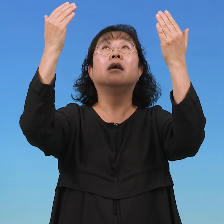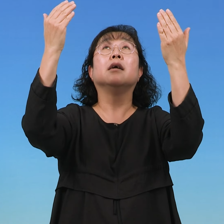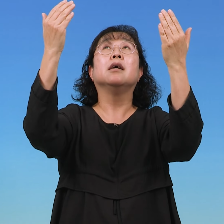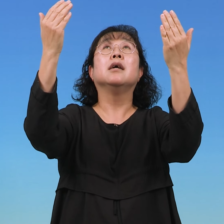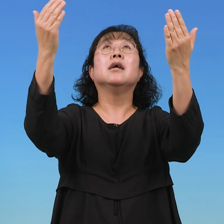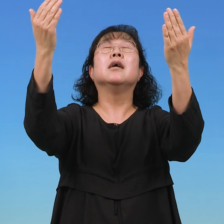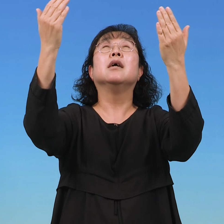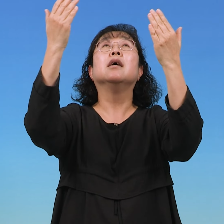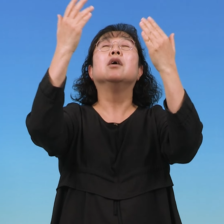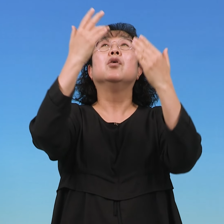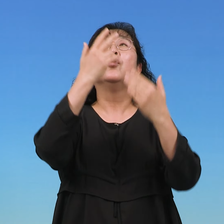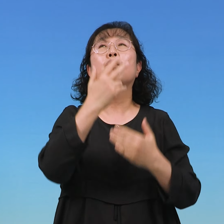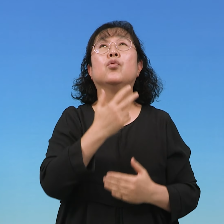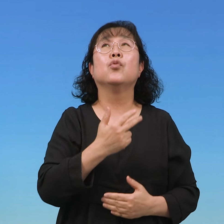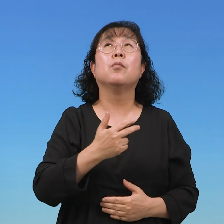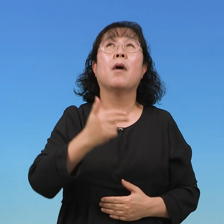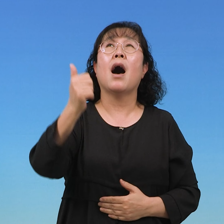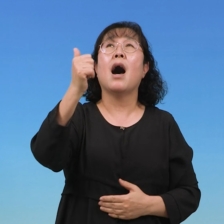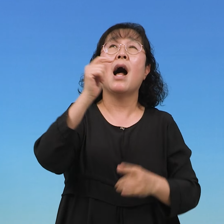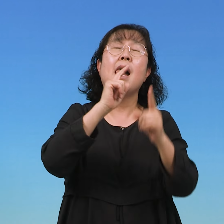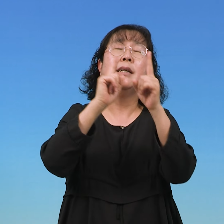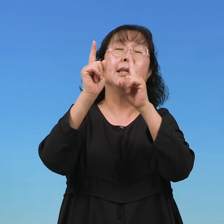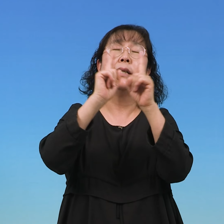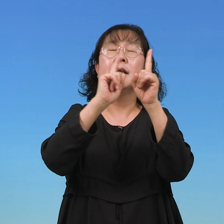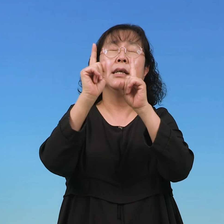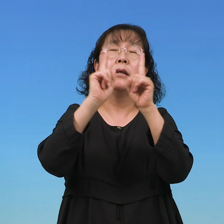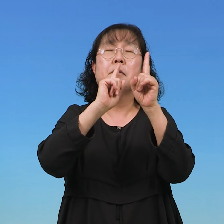찬양하리. 주 말씀 안에, 주